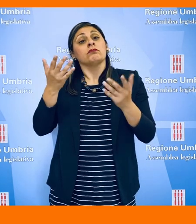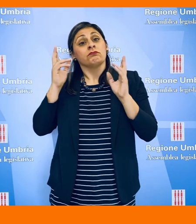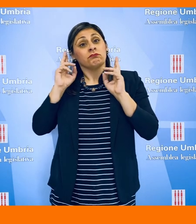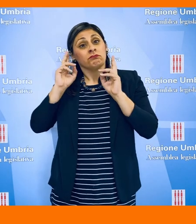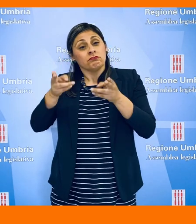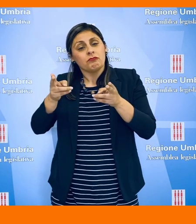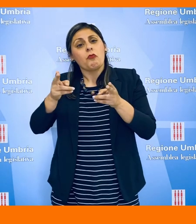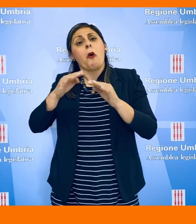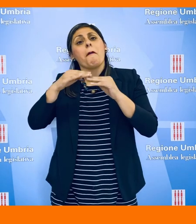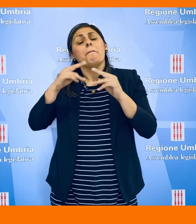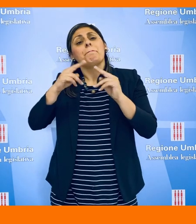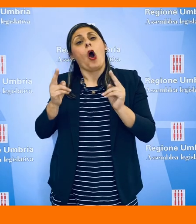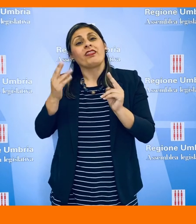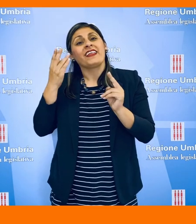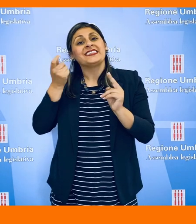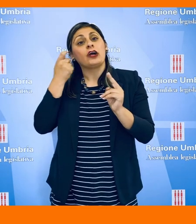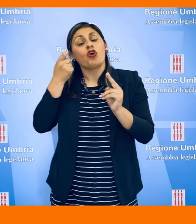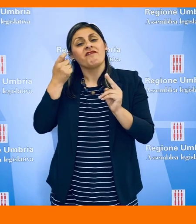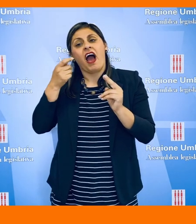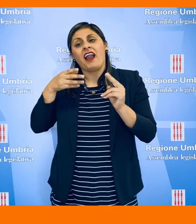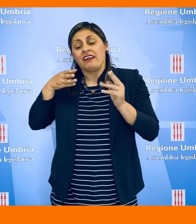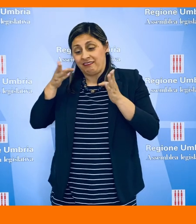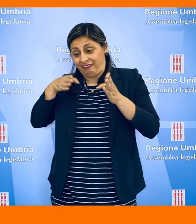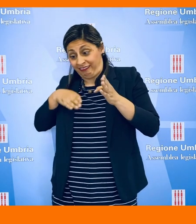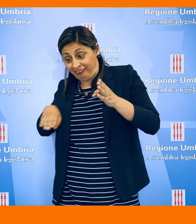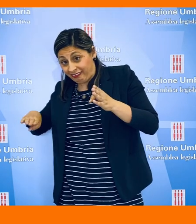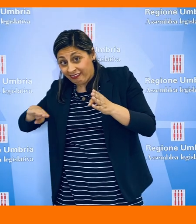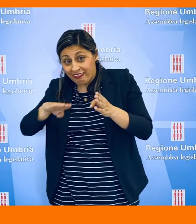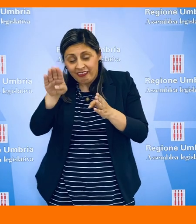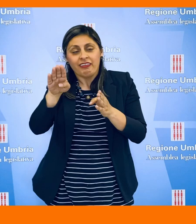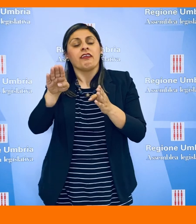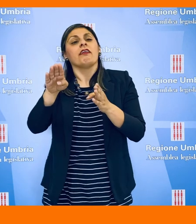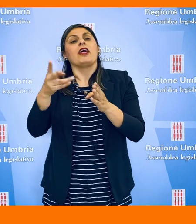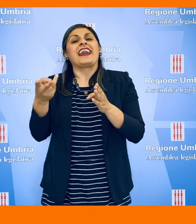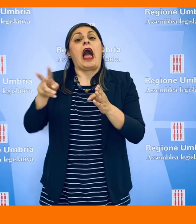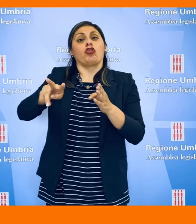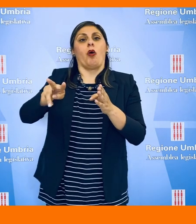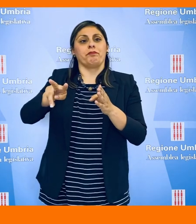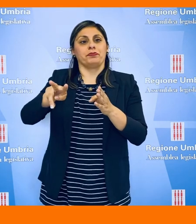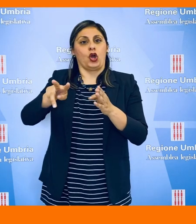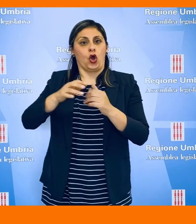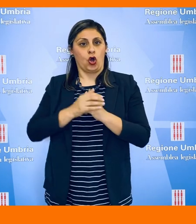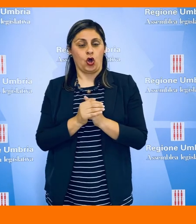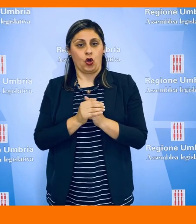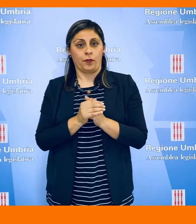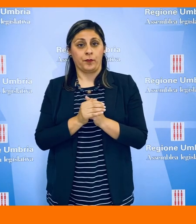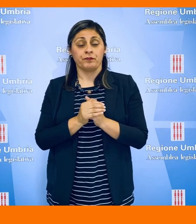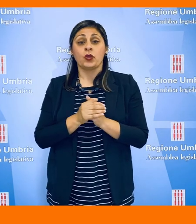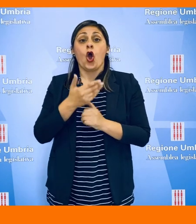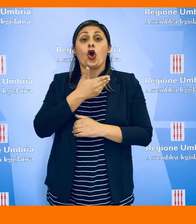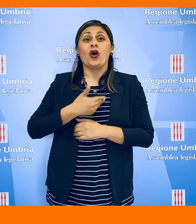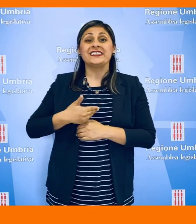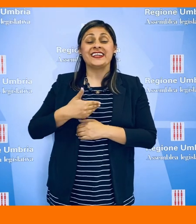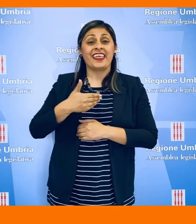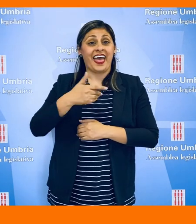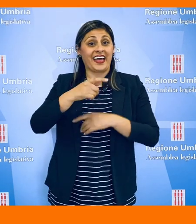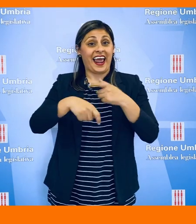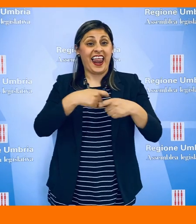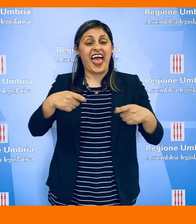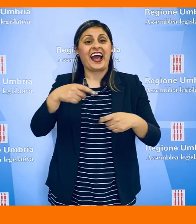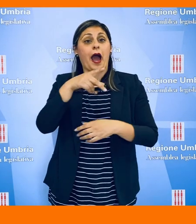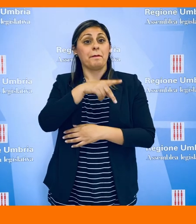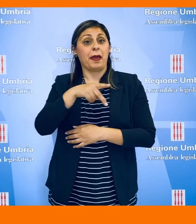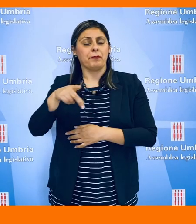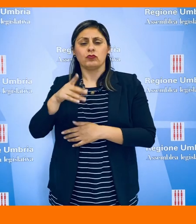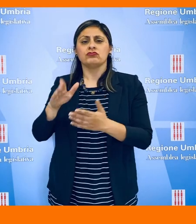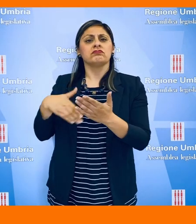al raddoppio delle rampe di accesso a Ponte San Giovanni. Il consigliere regionale della Lega,